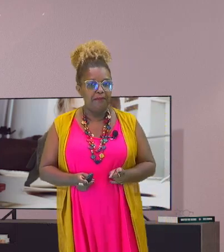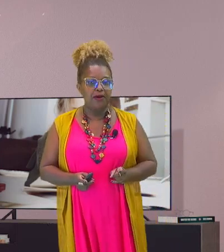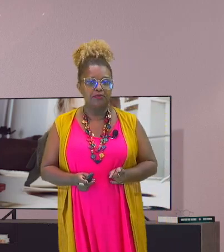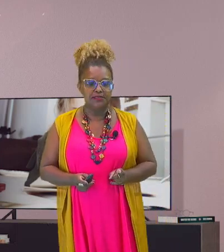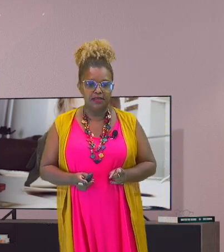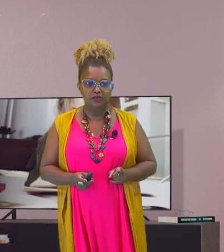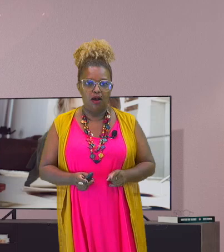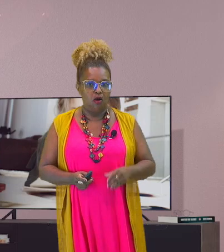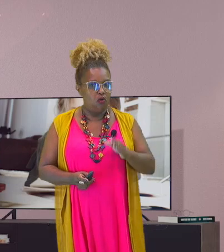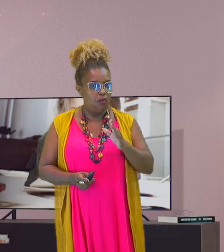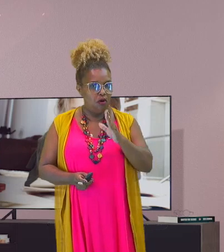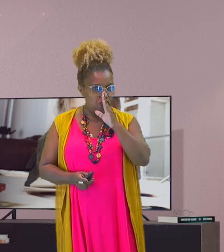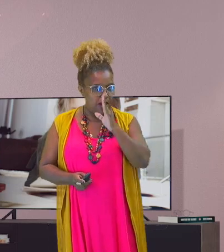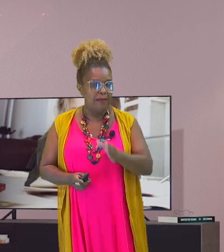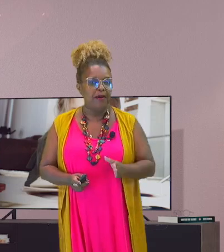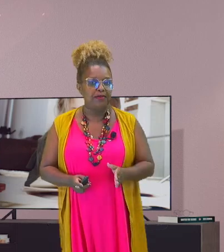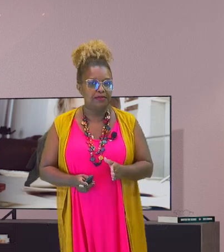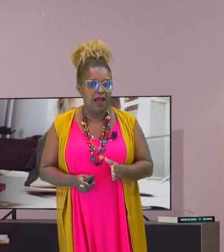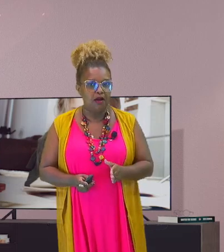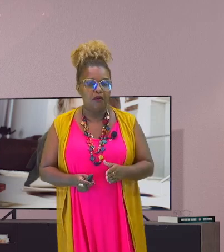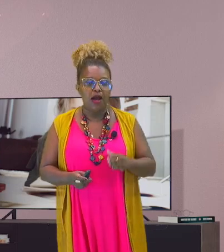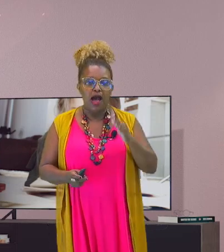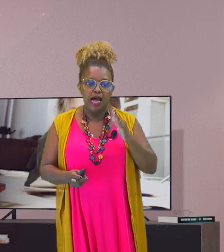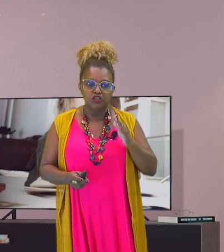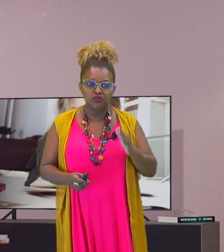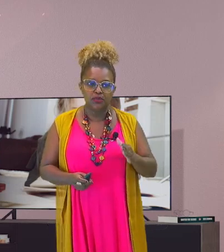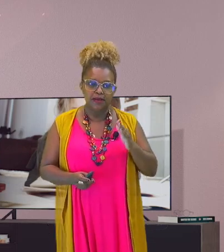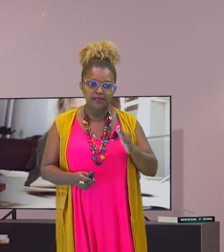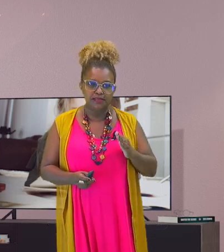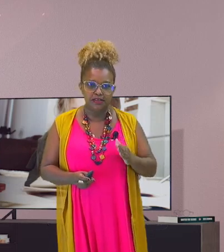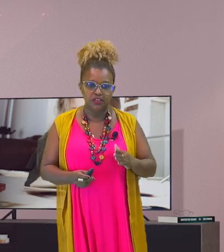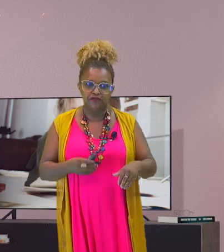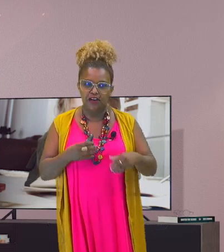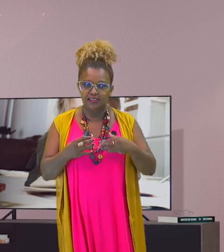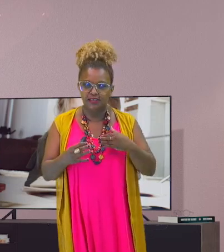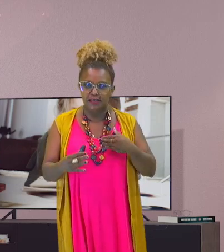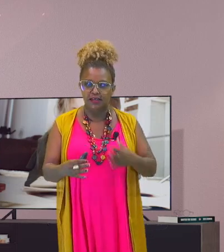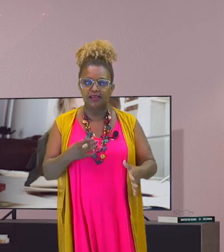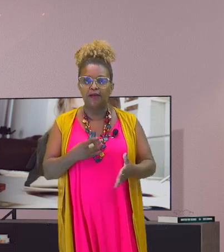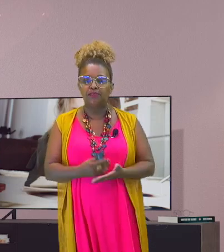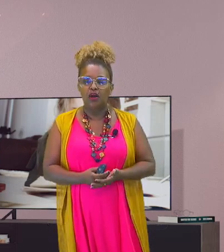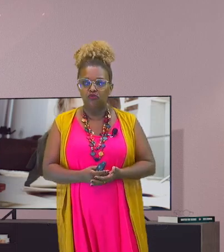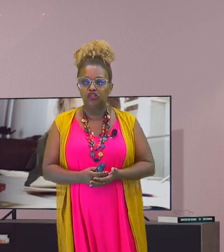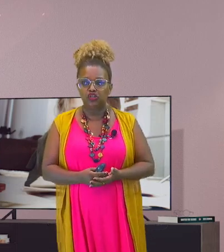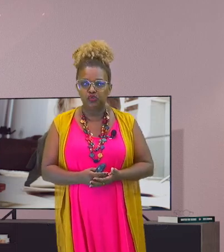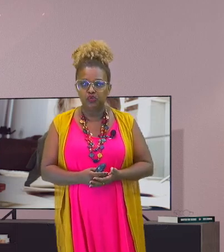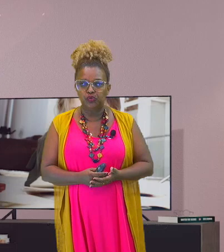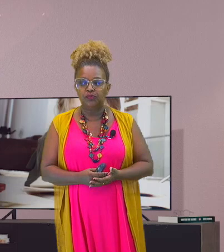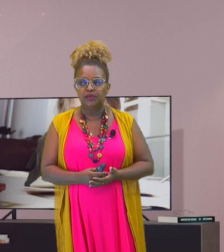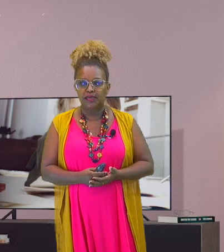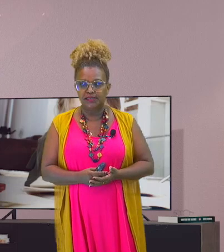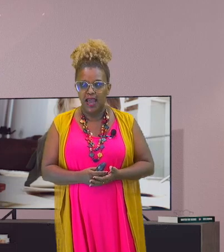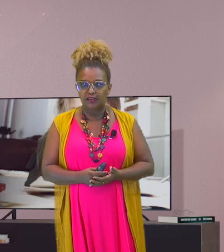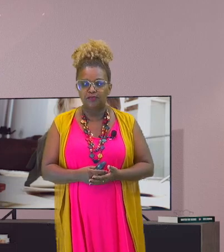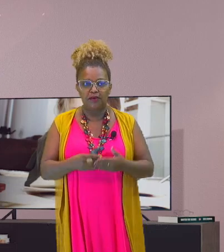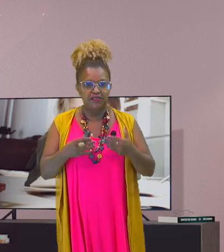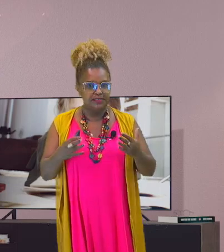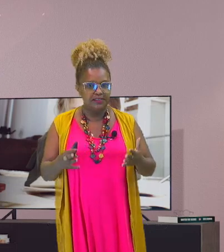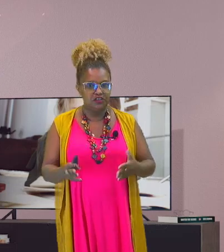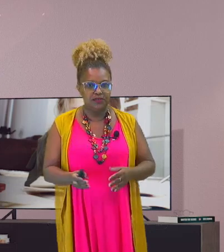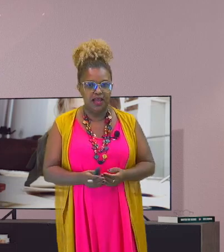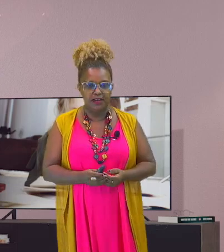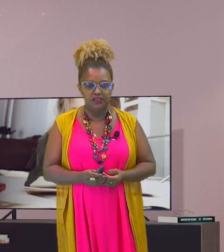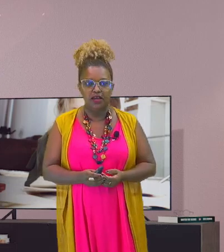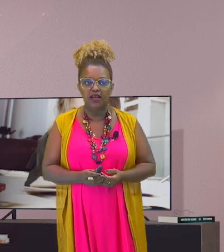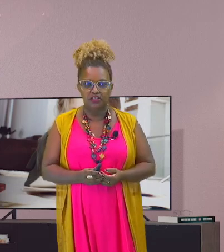o mapa conceitual ou o mapa mental ajuda bastante facilita o estudo Tá certo para